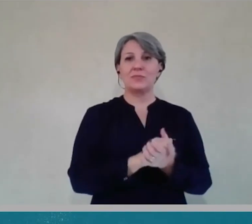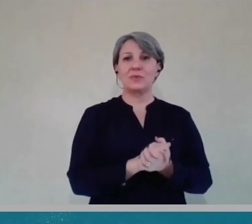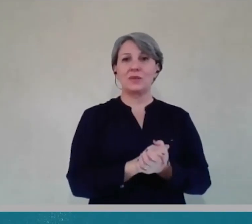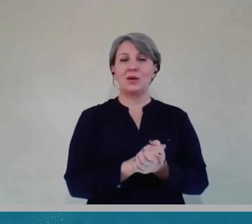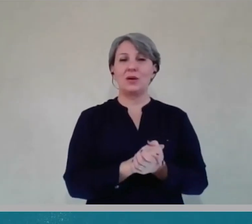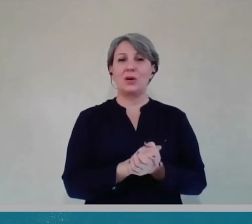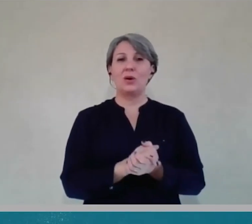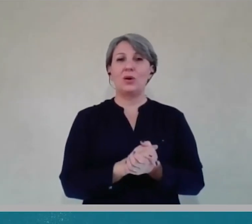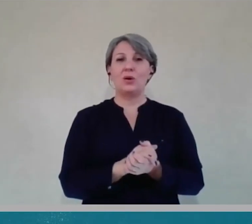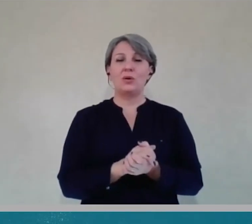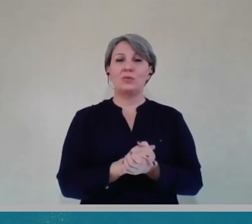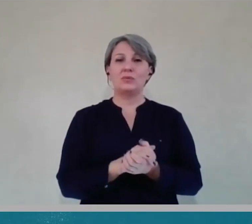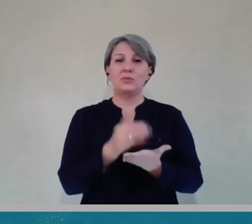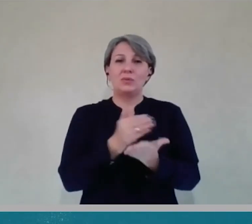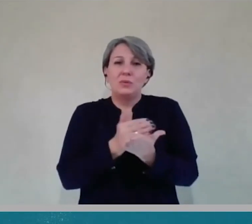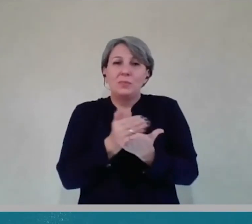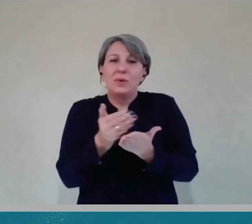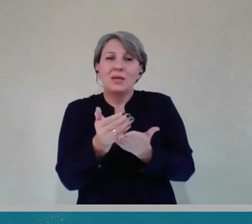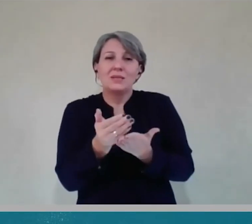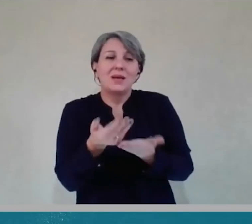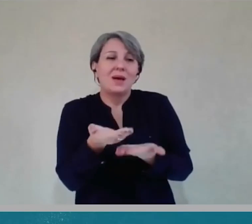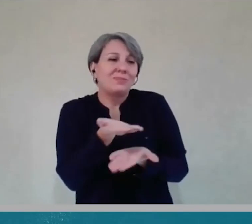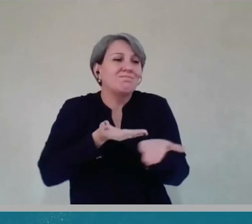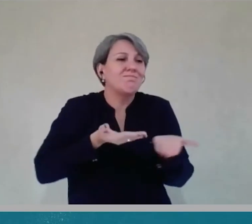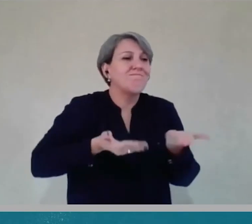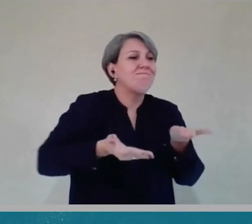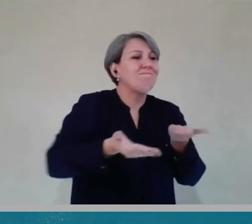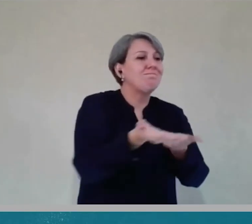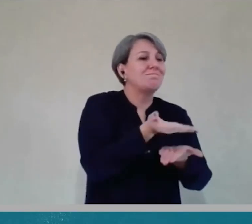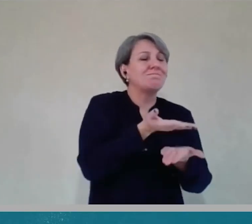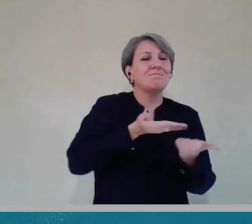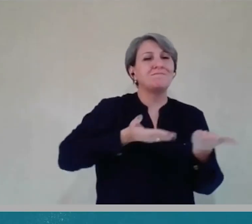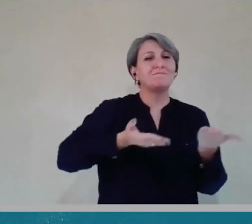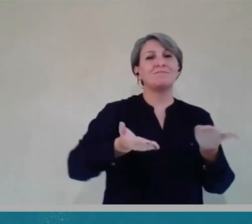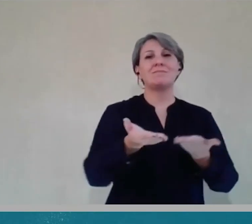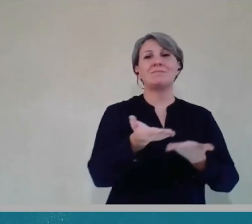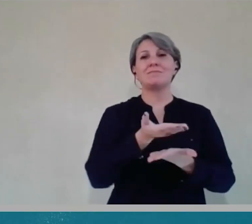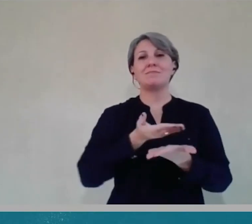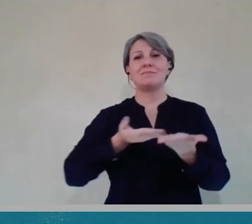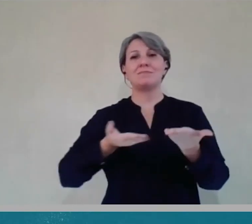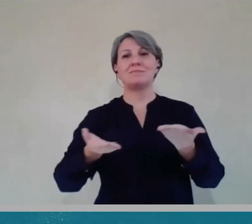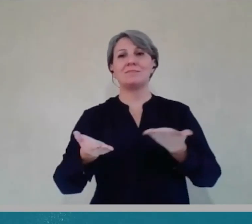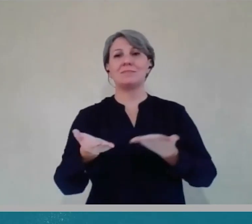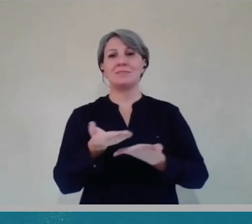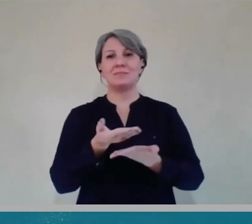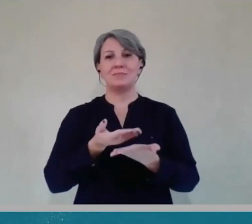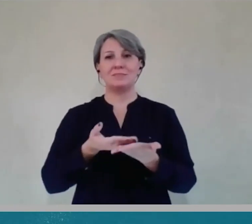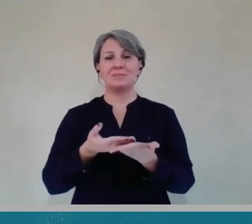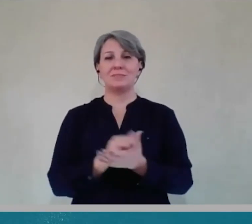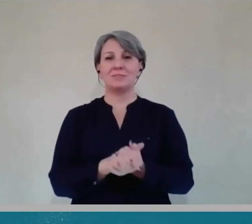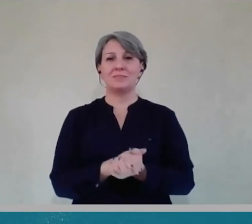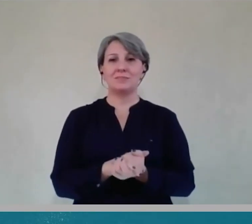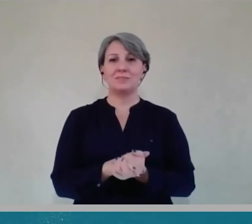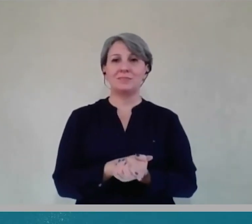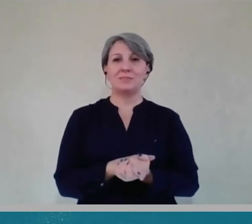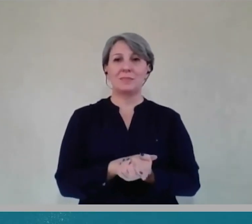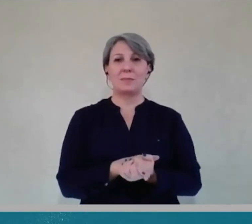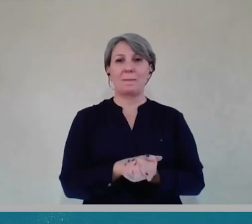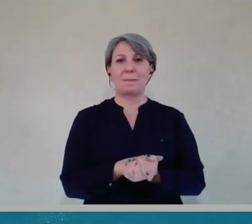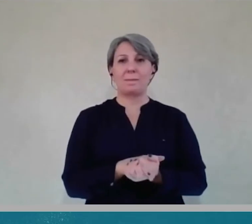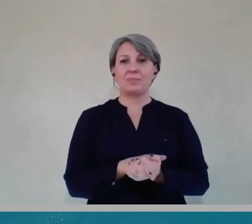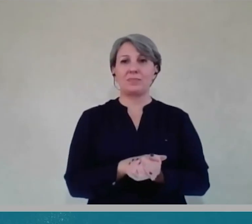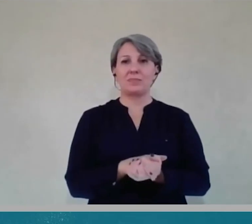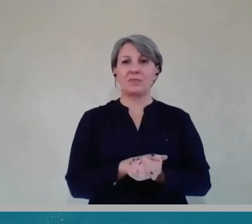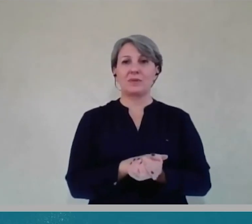participar pela palavra. Então a palavra faz com que você participe dessa comunhão, né, com